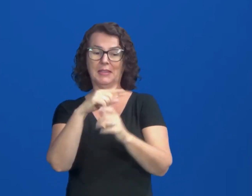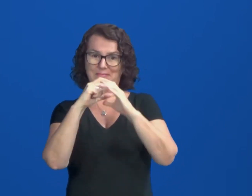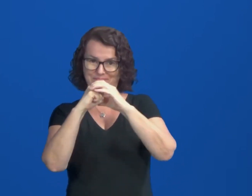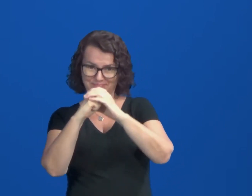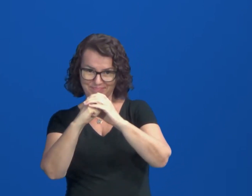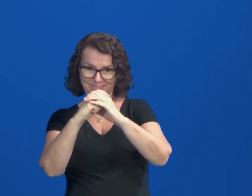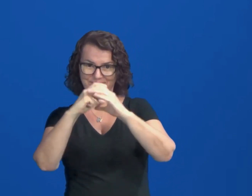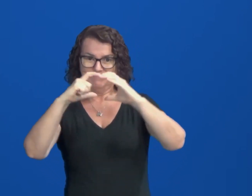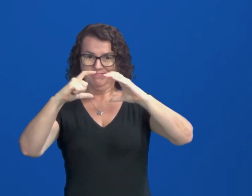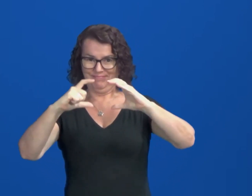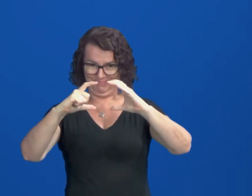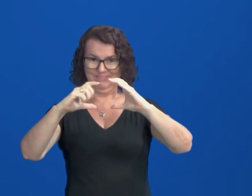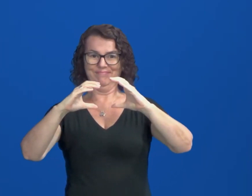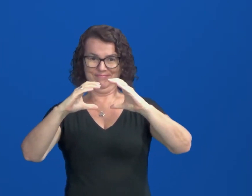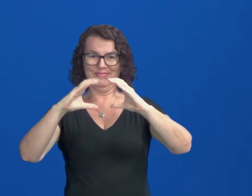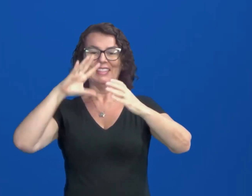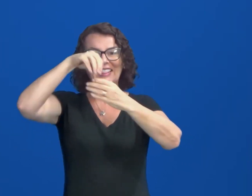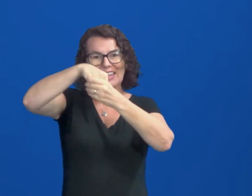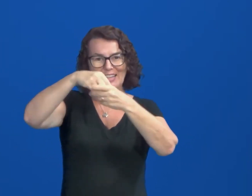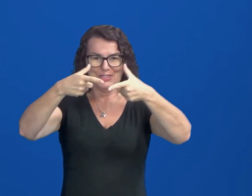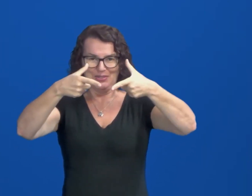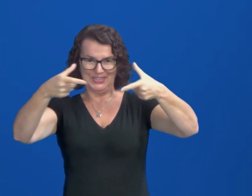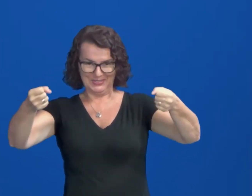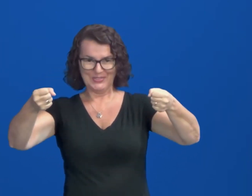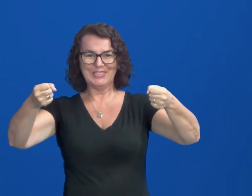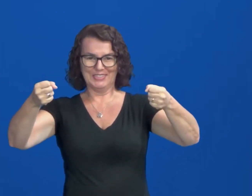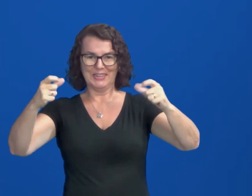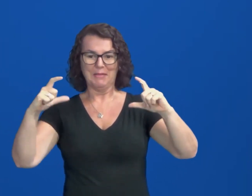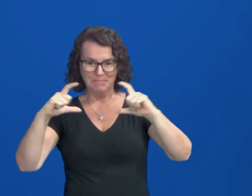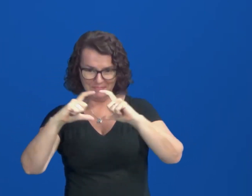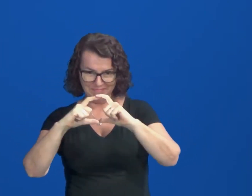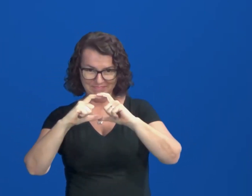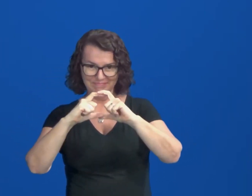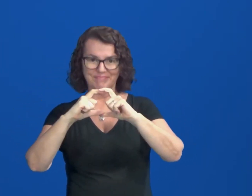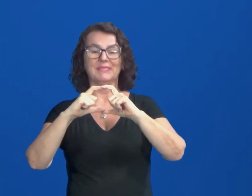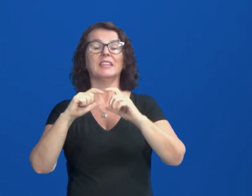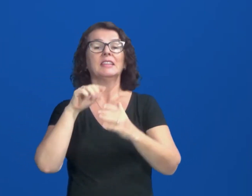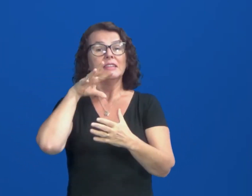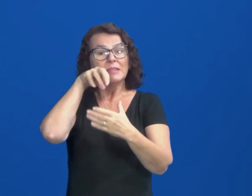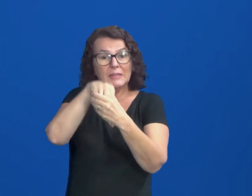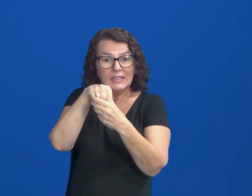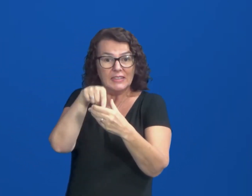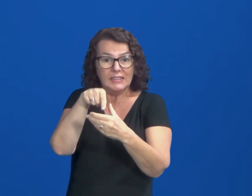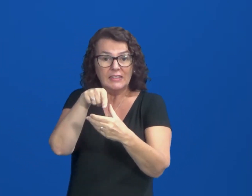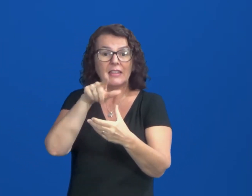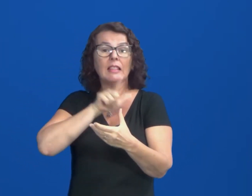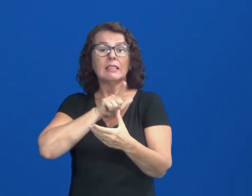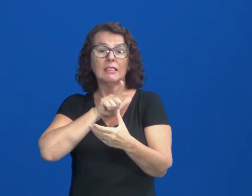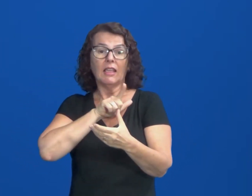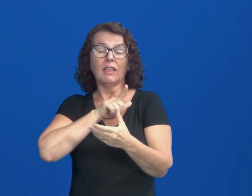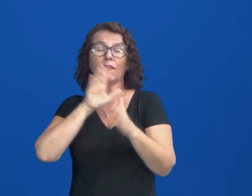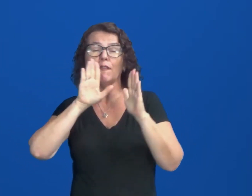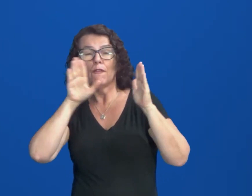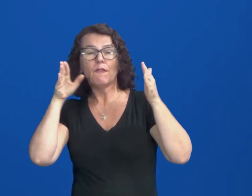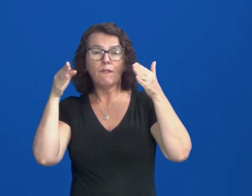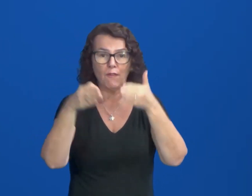Do menor para o maior, níveis da linguística. E nós vimos